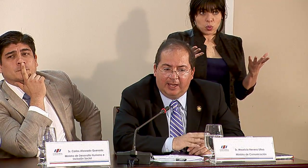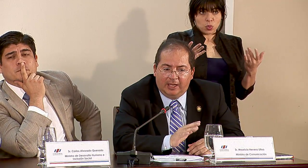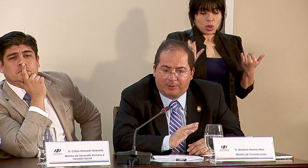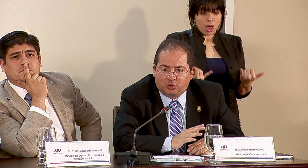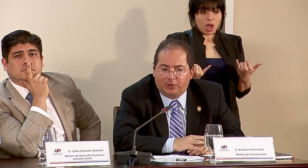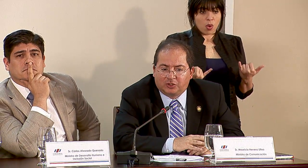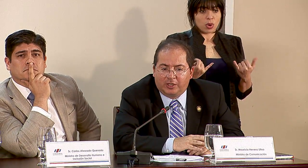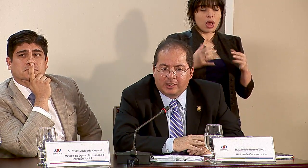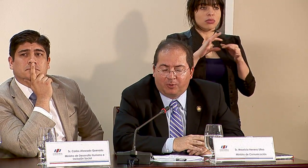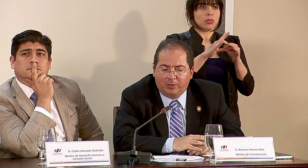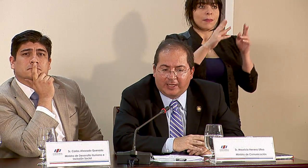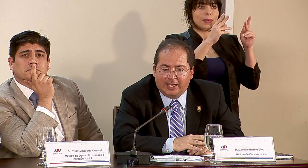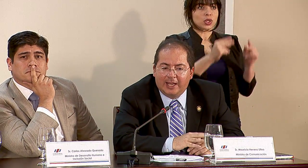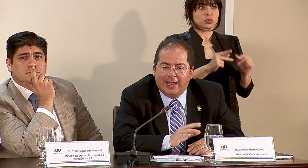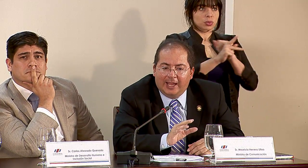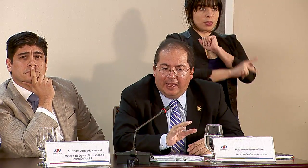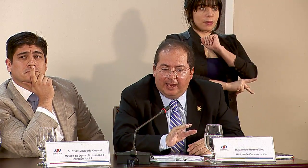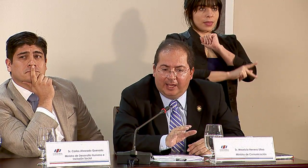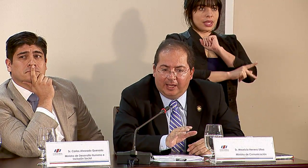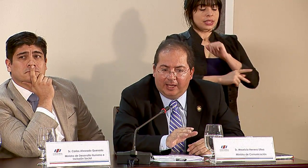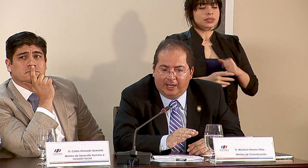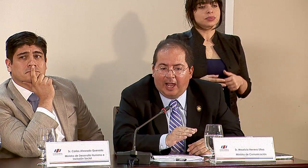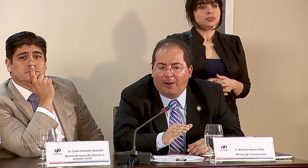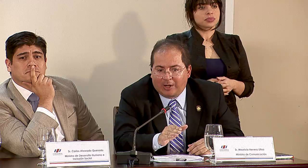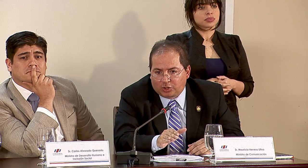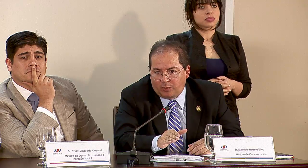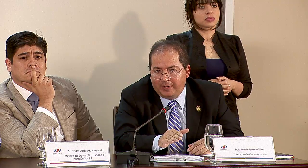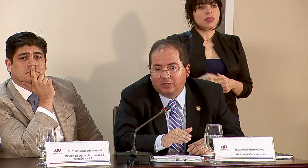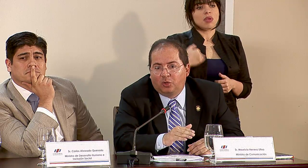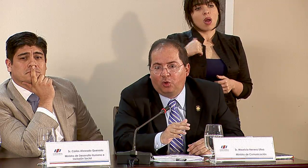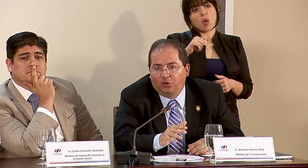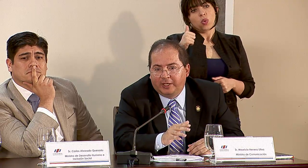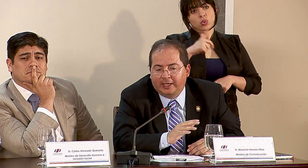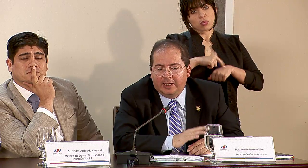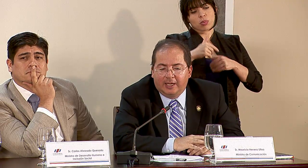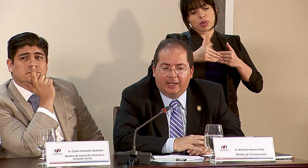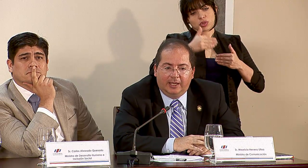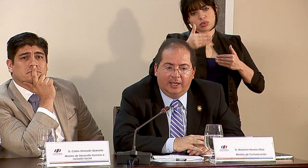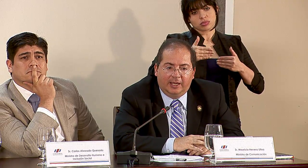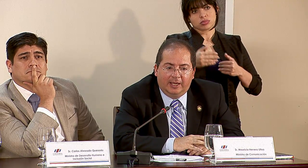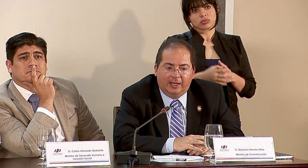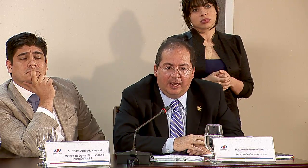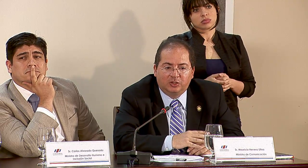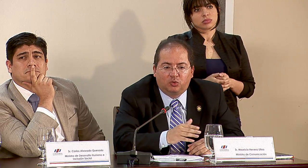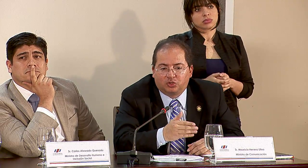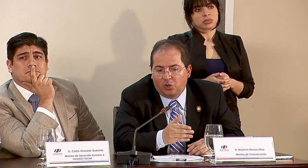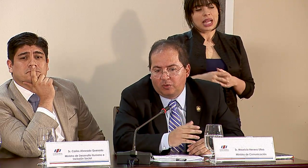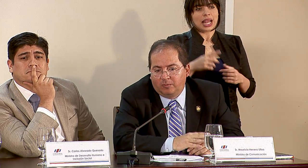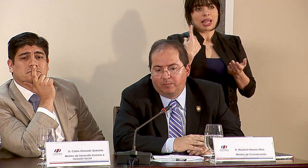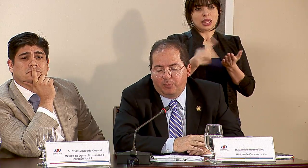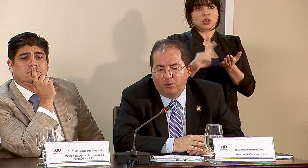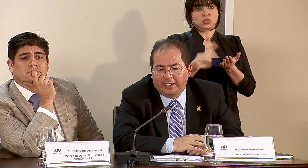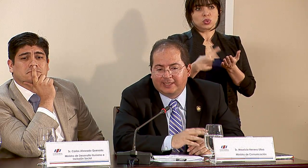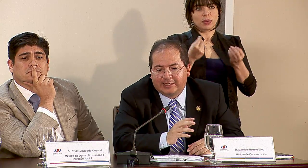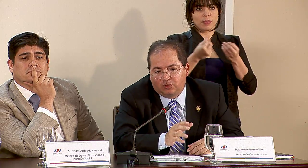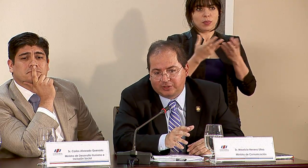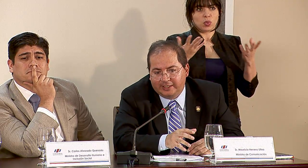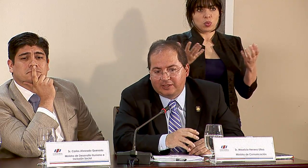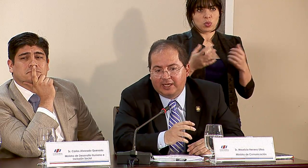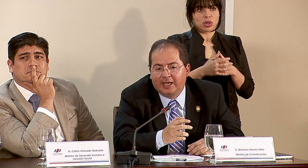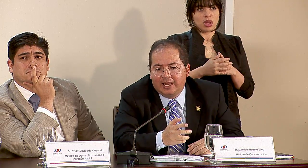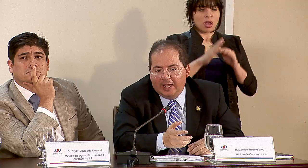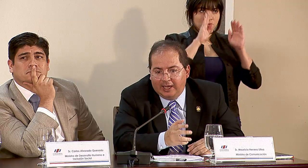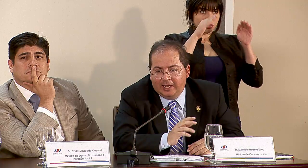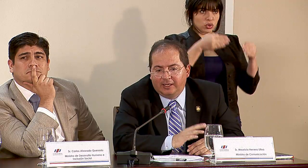presupuesto de la república habrá otro momento donde la discusión pública se